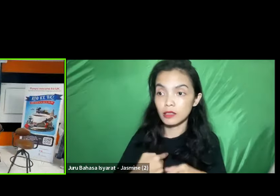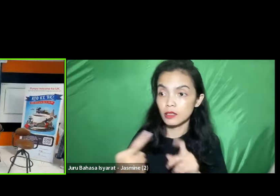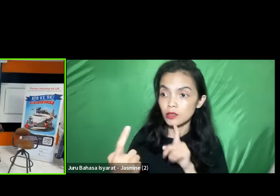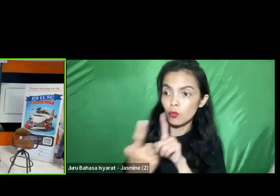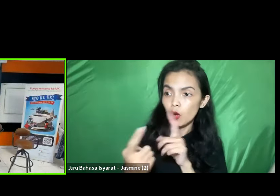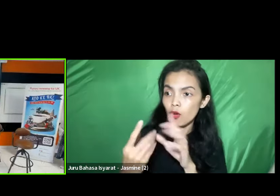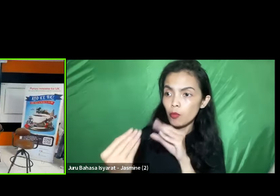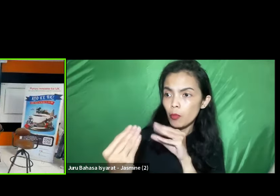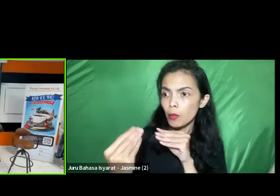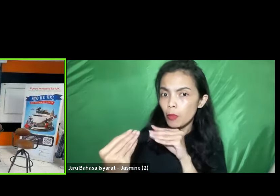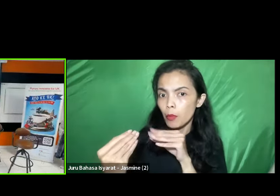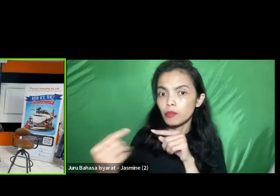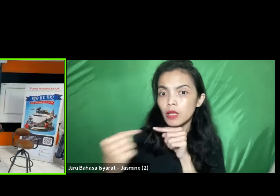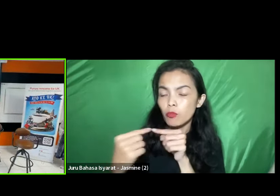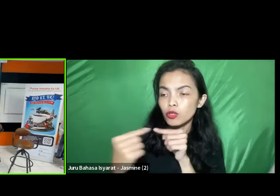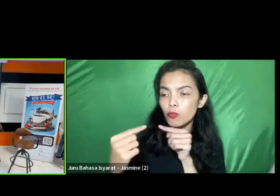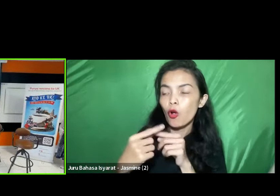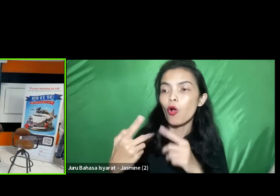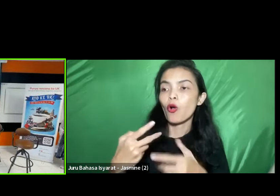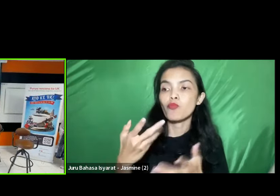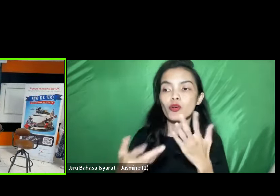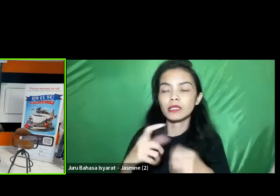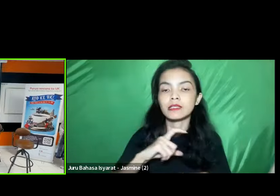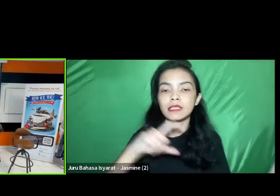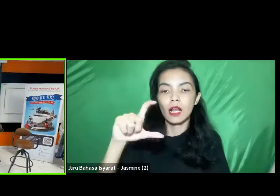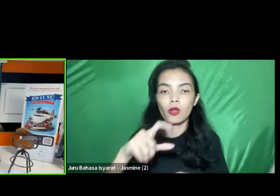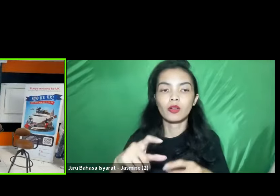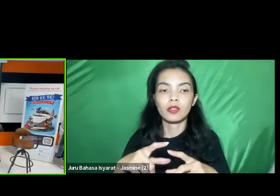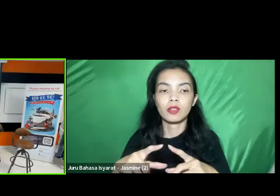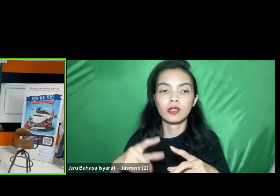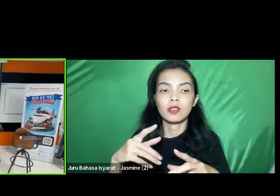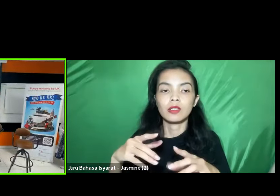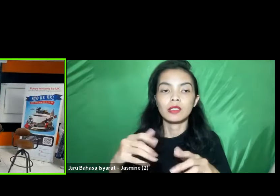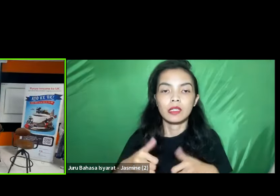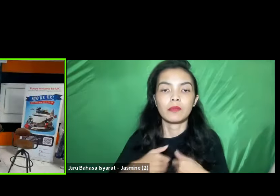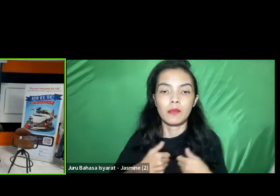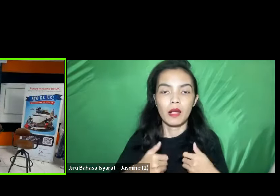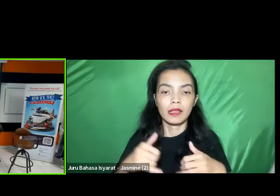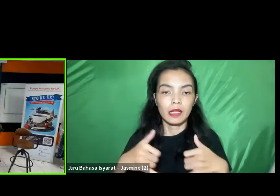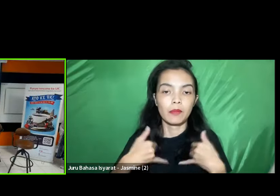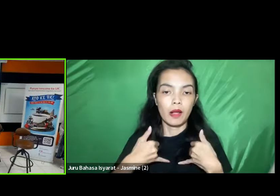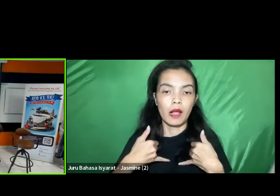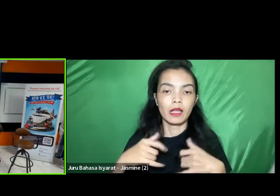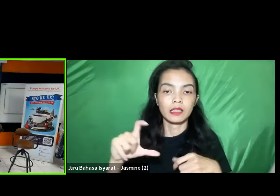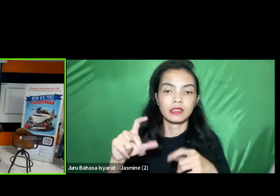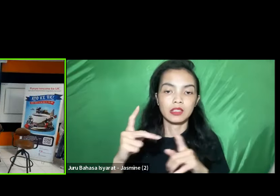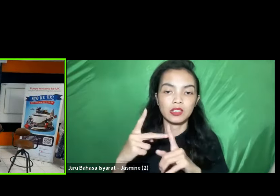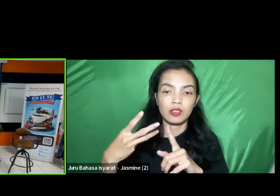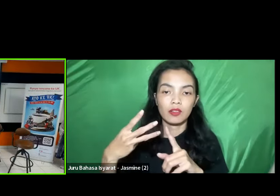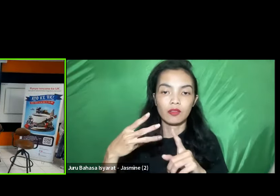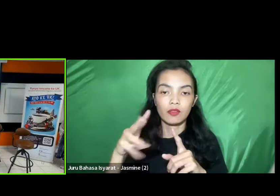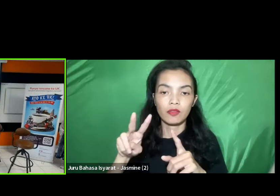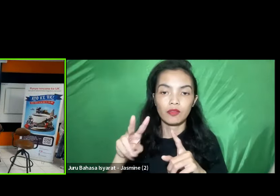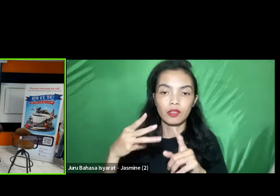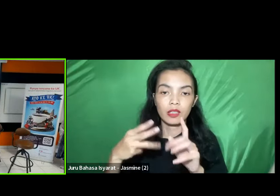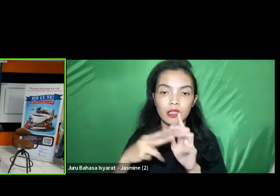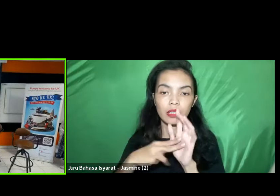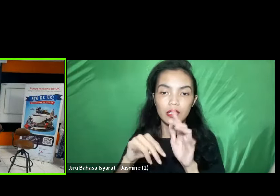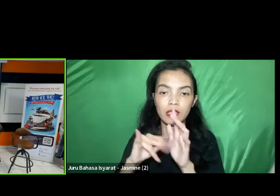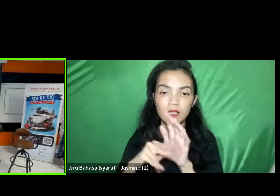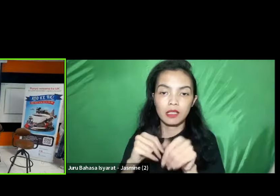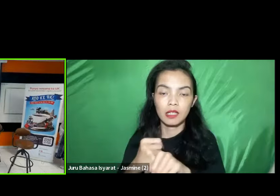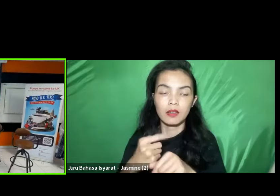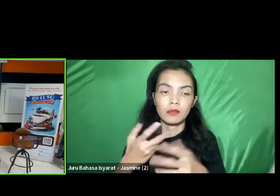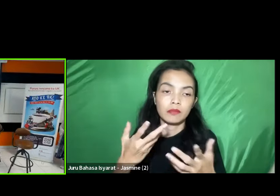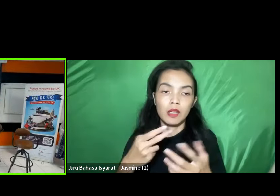jadi Vibe check dulu manfaatkan waktu sebaik-baiknya manfaatkan waktu sebaik-baiknya di sini karena kita ee Engak enggak